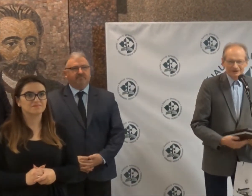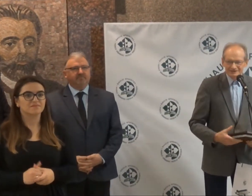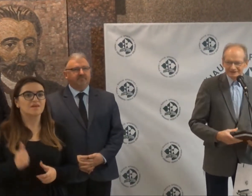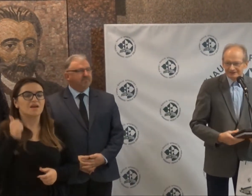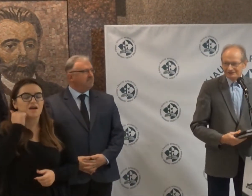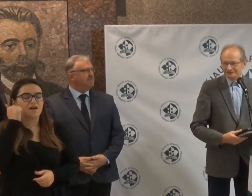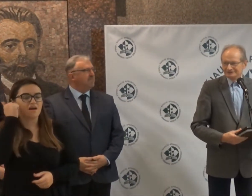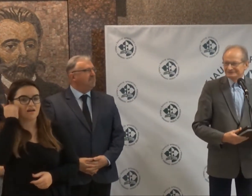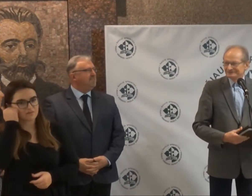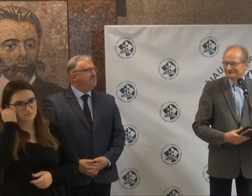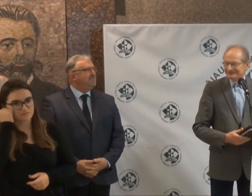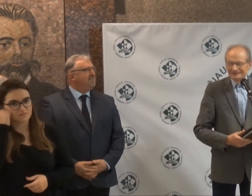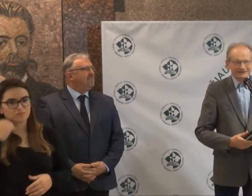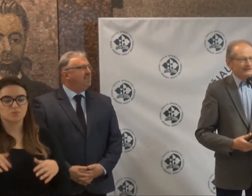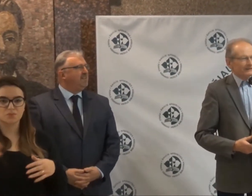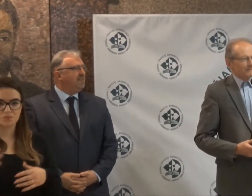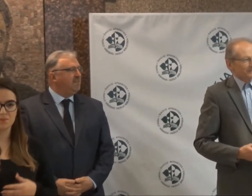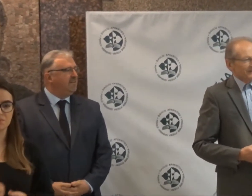Ačiū labiausiai.